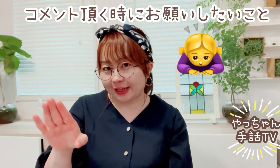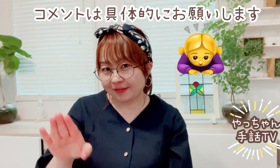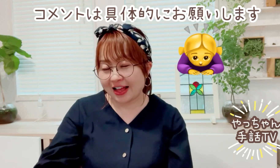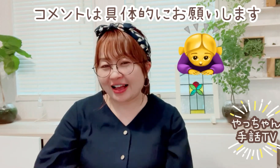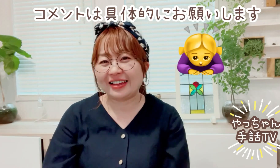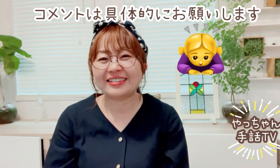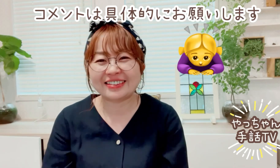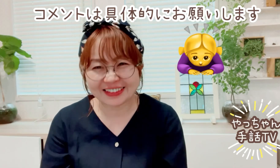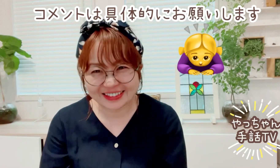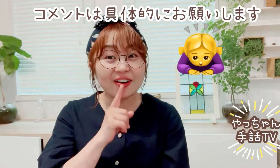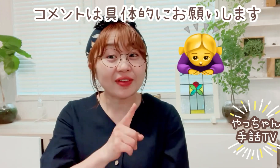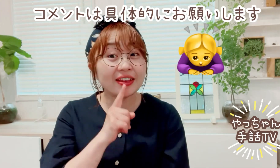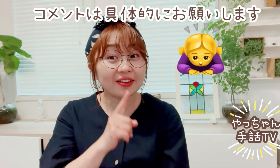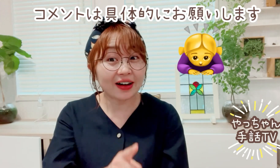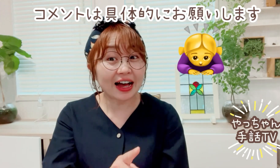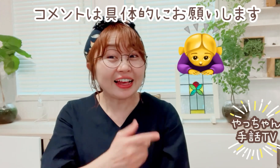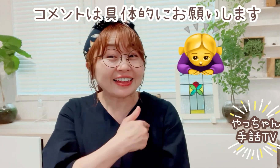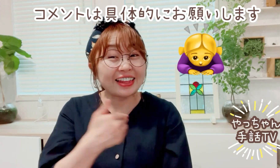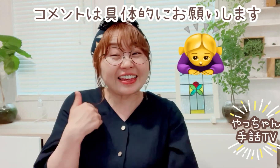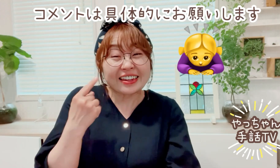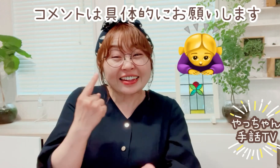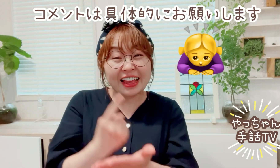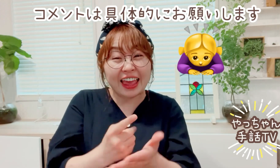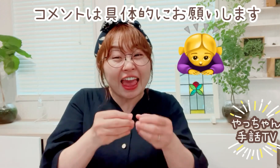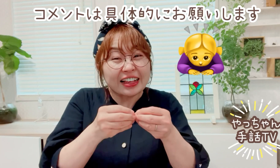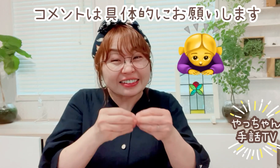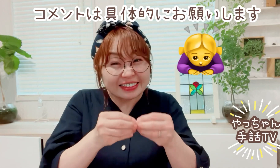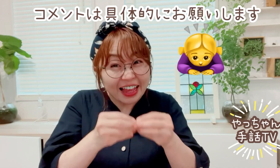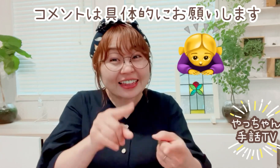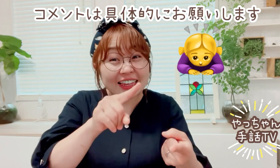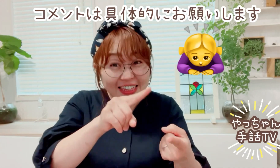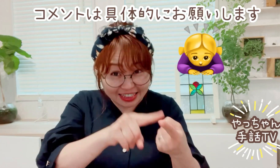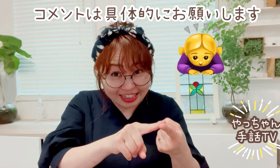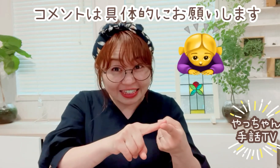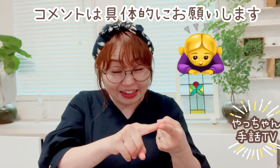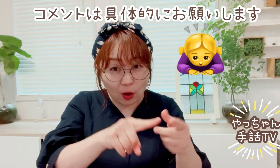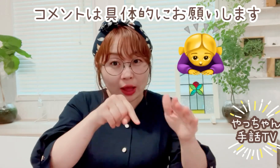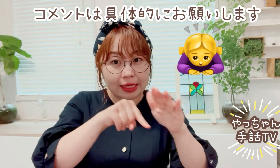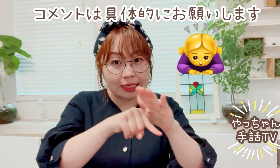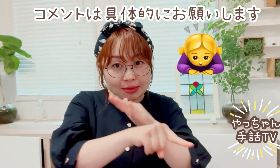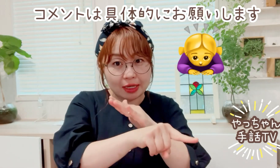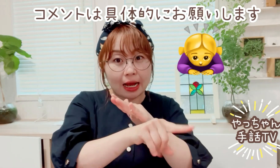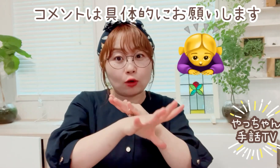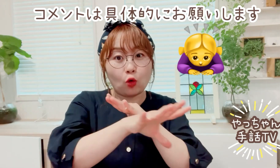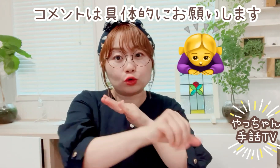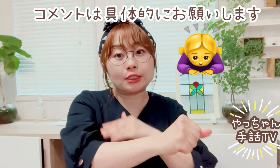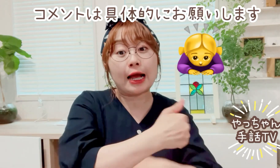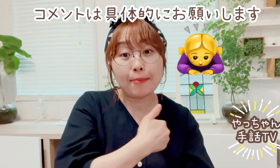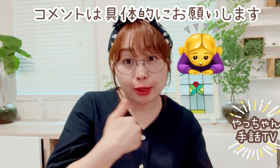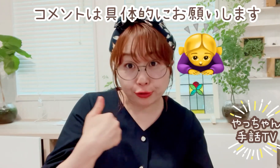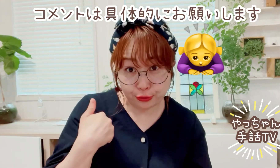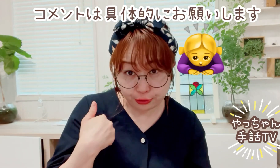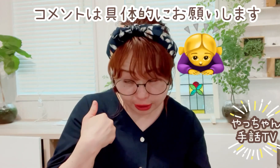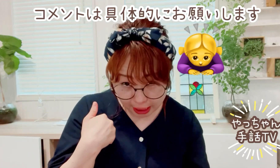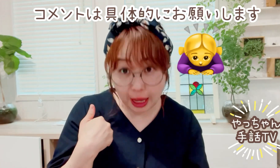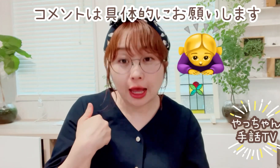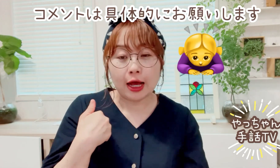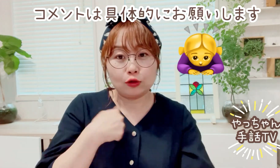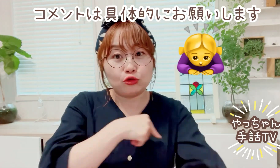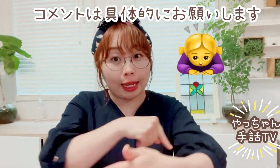あります。コメントはできるだけ具体的に意味がつかめるような